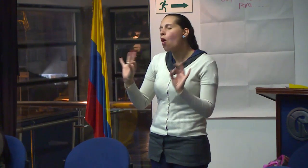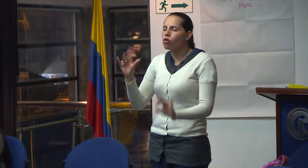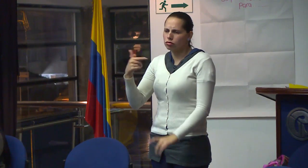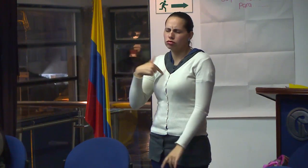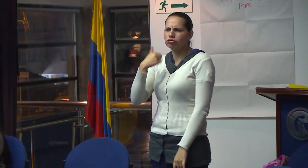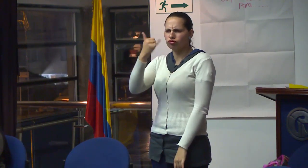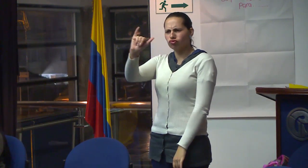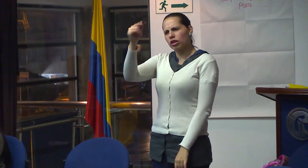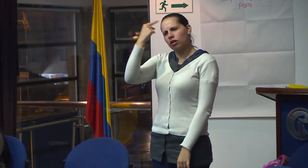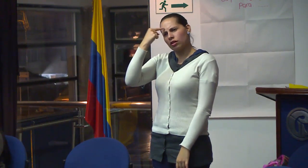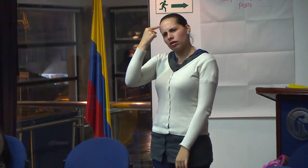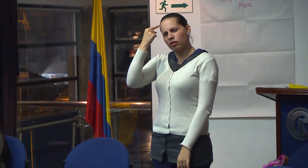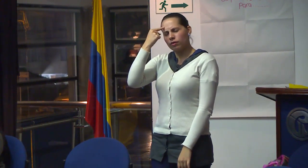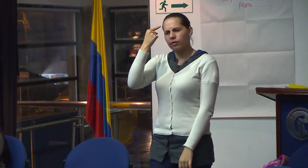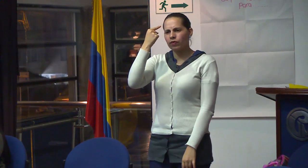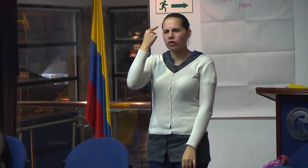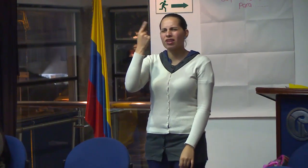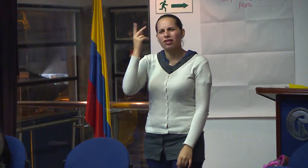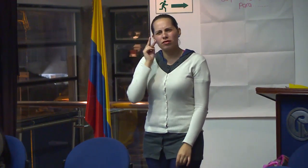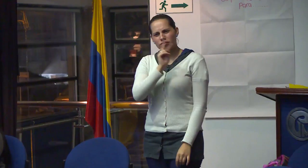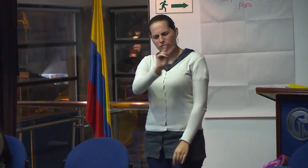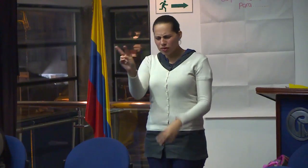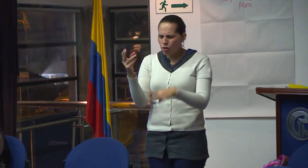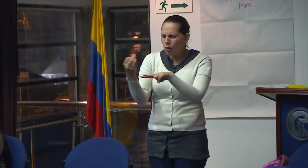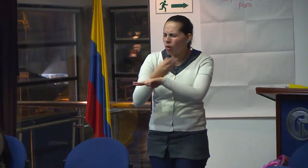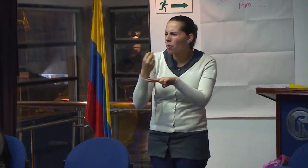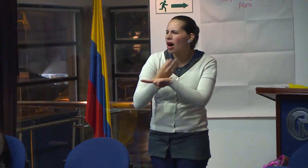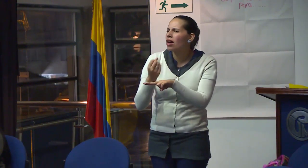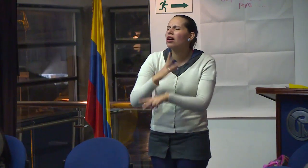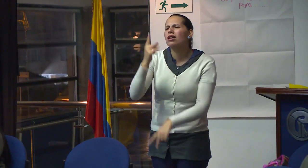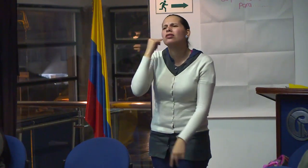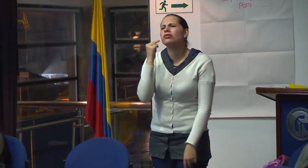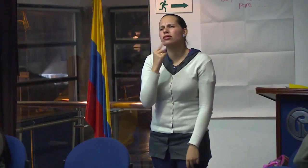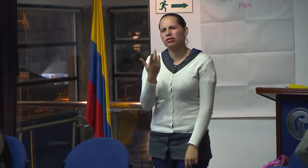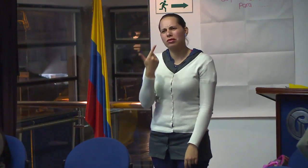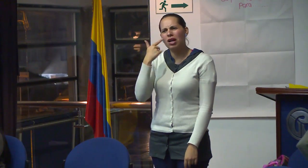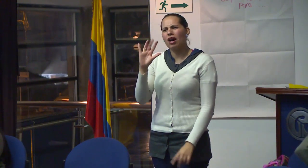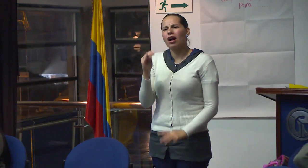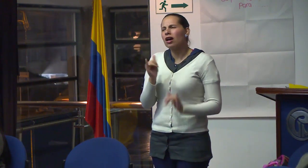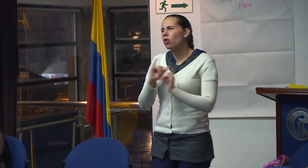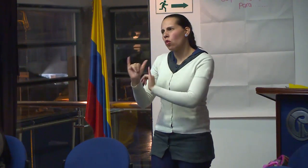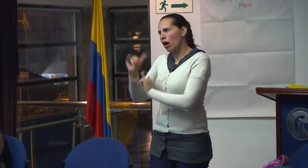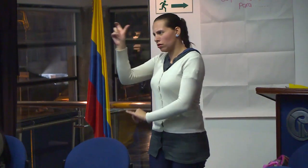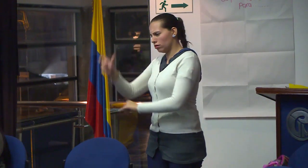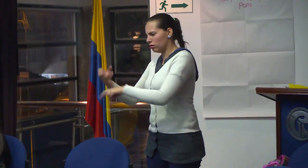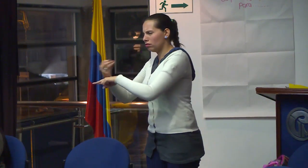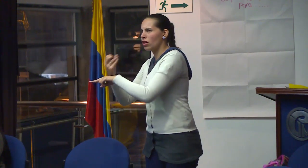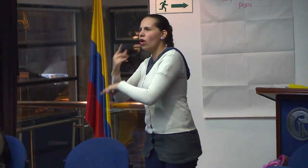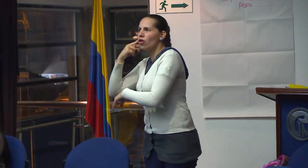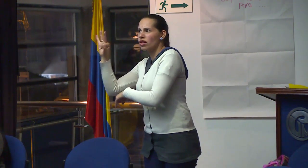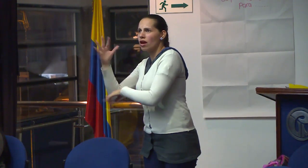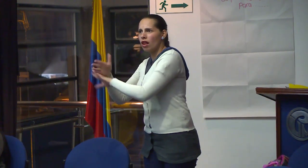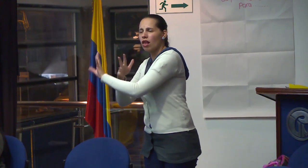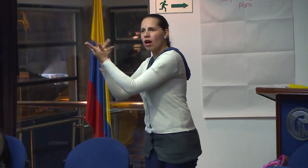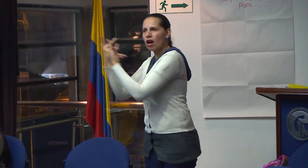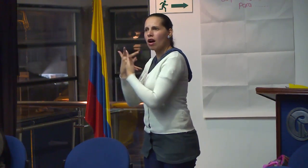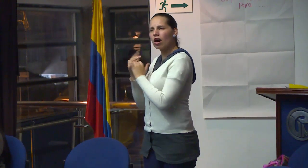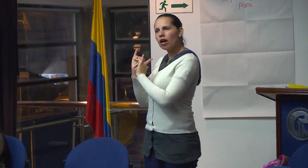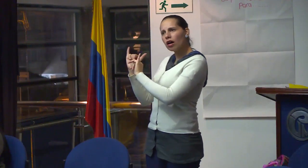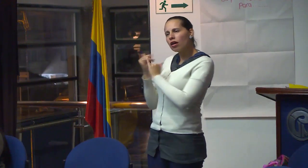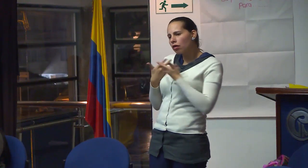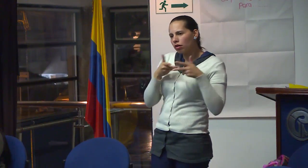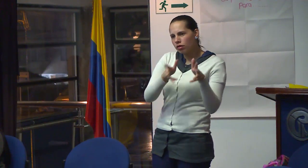pensado, hemos visto maestros sordos que terminan siendo como los maestros oyentes que tuvieron. Y uno esperaba un